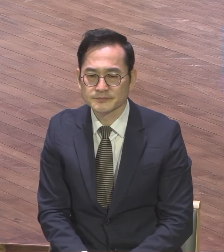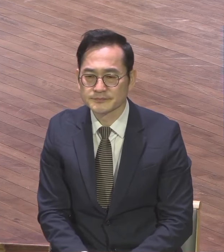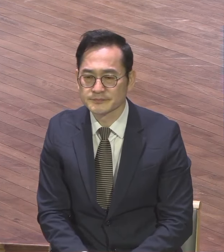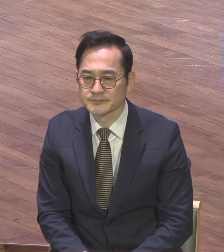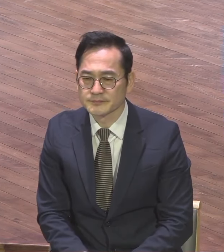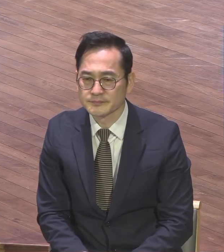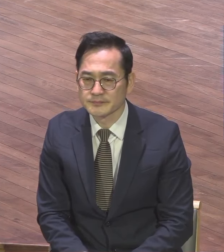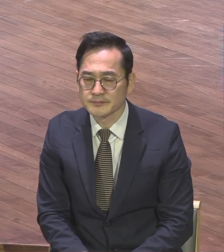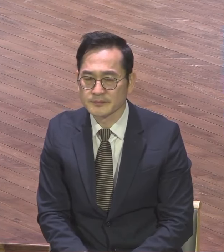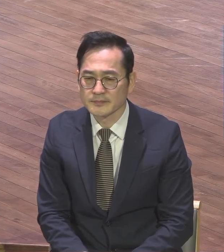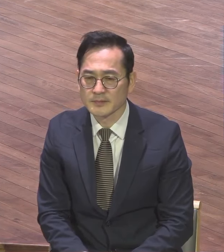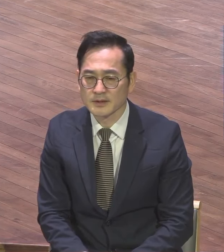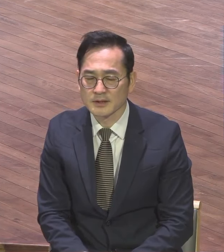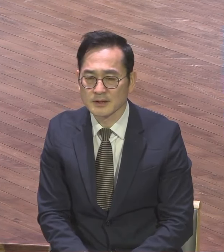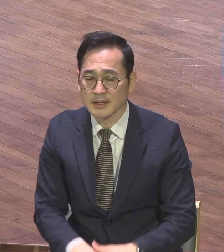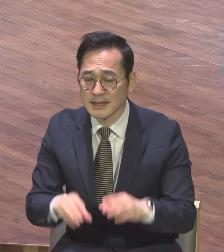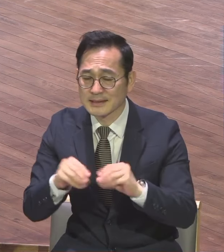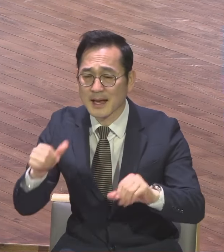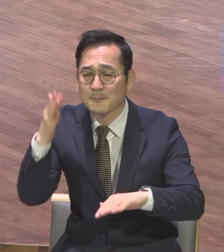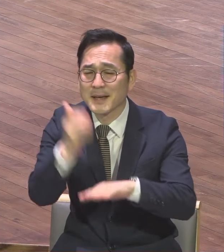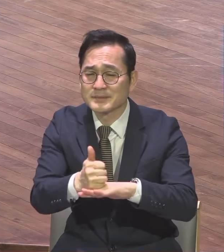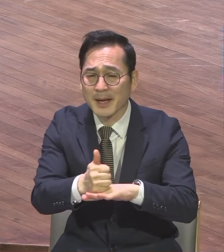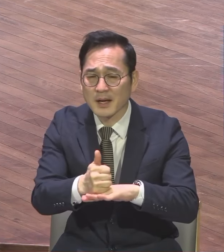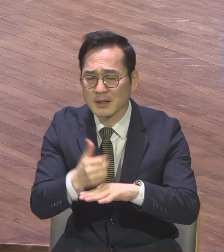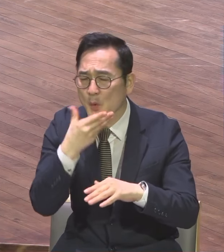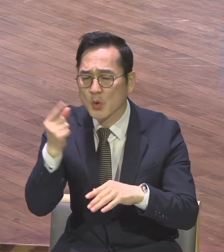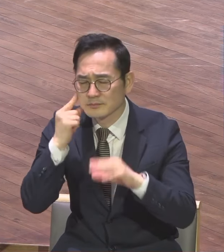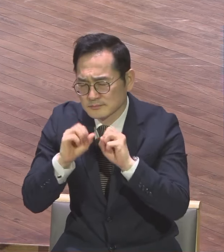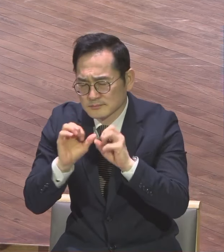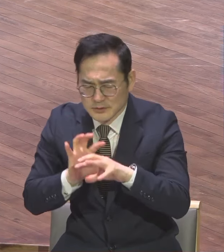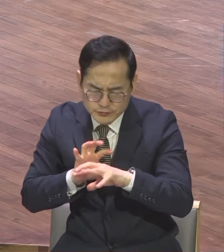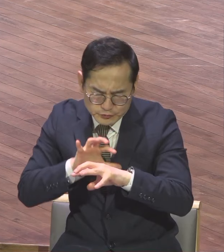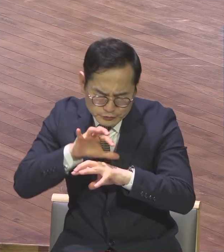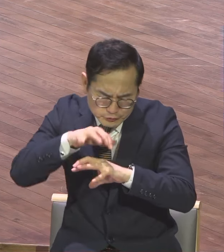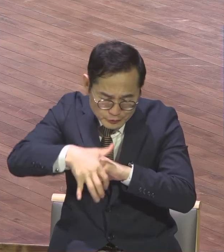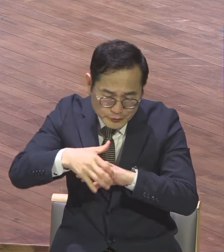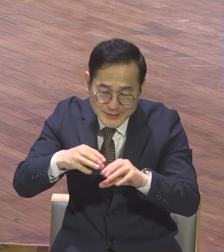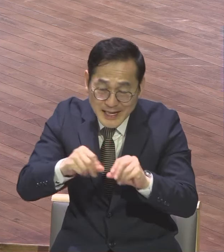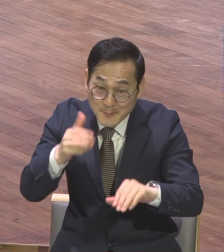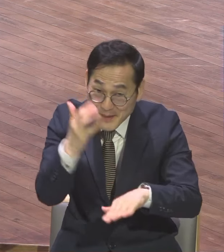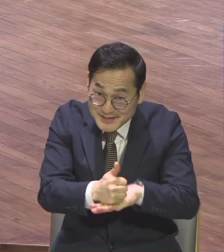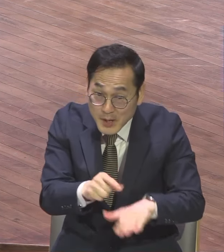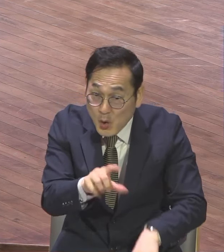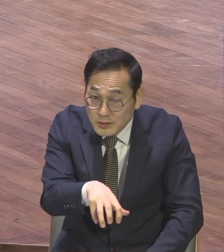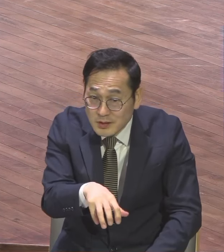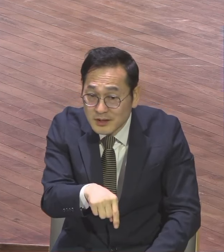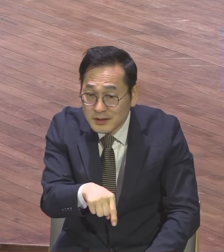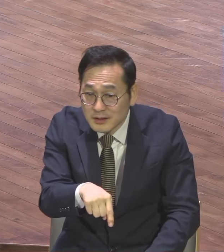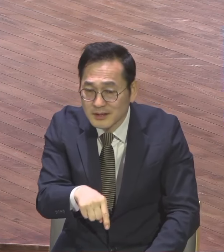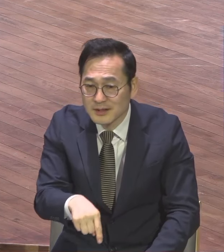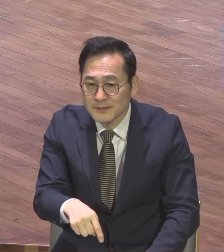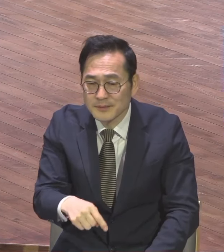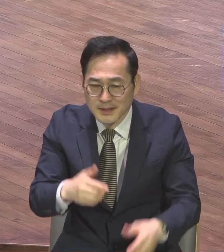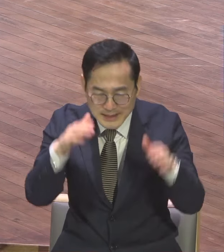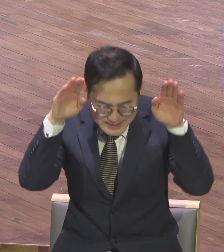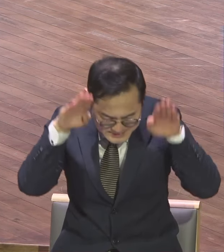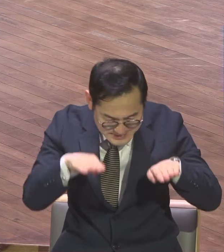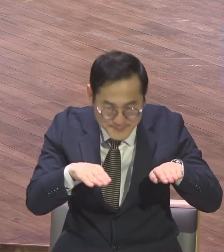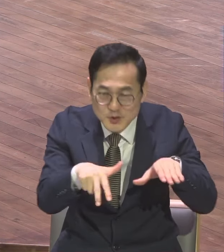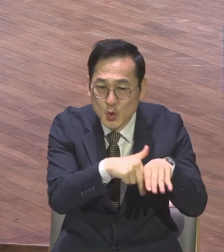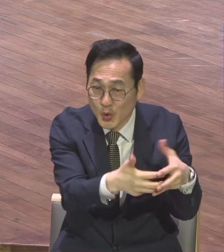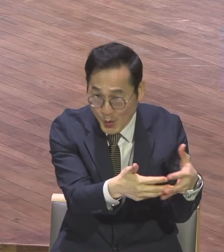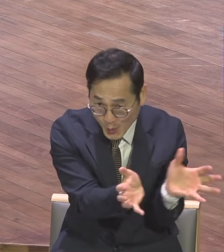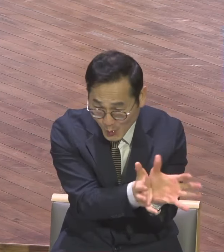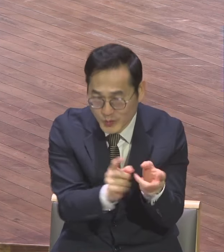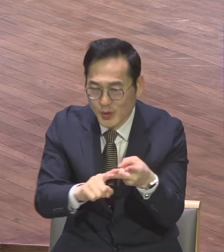시대 땅끝이 어디냐? 이슬람과 공산권입니다. 이슬람과 공산권이